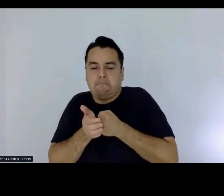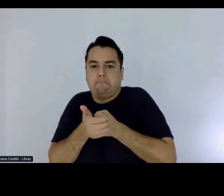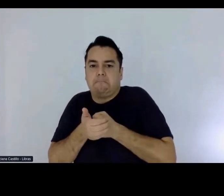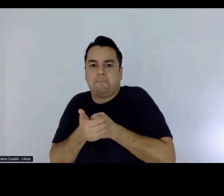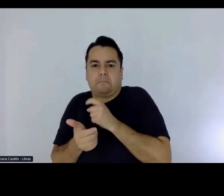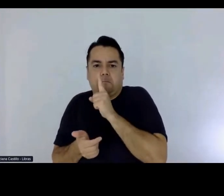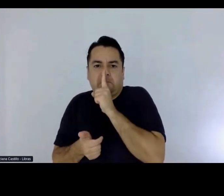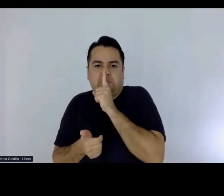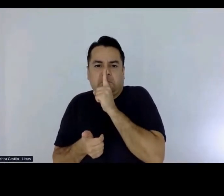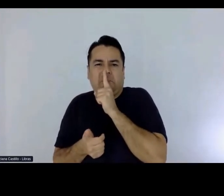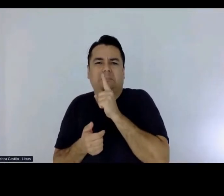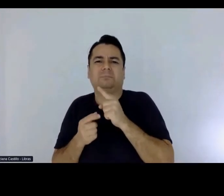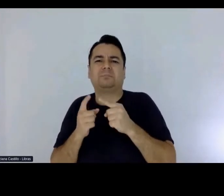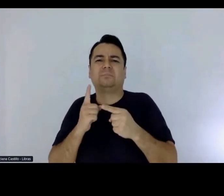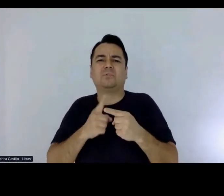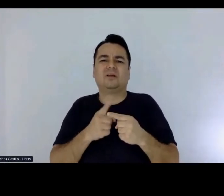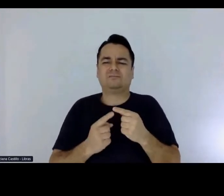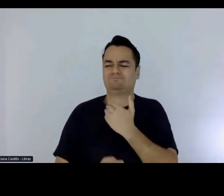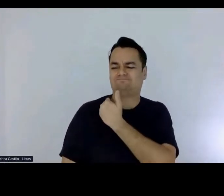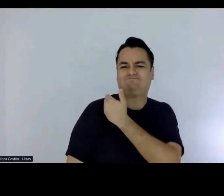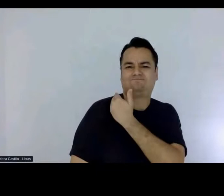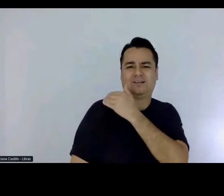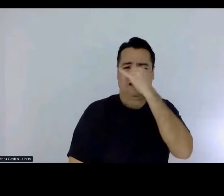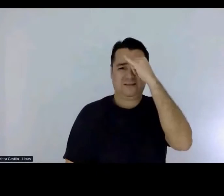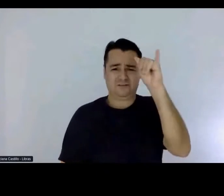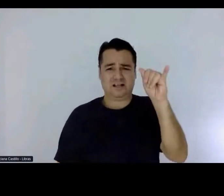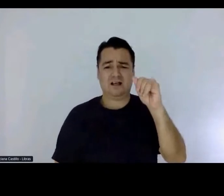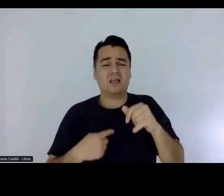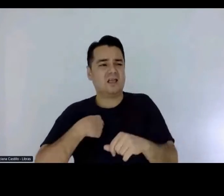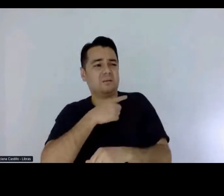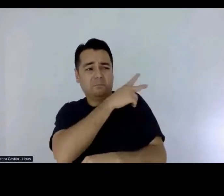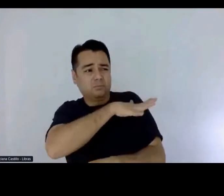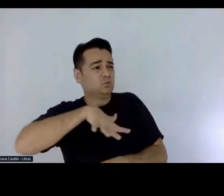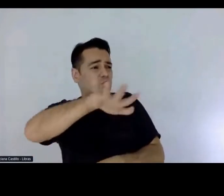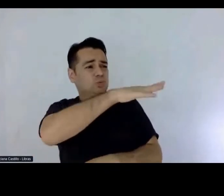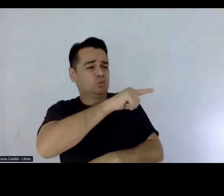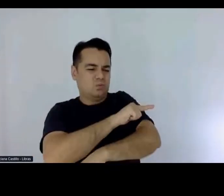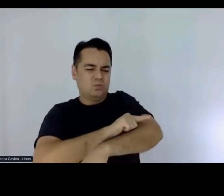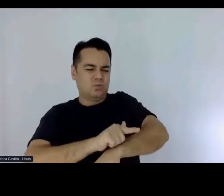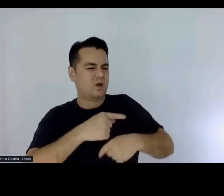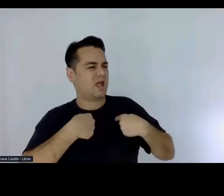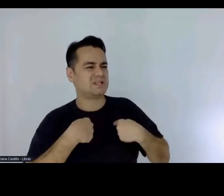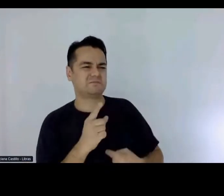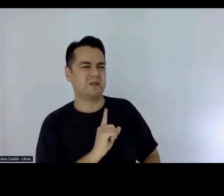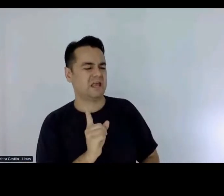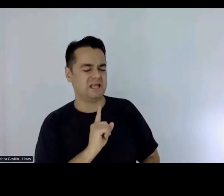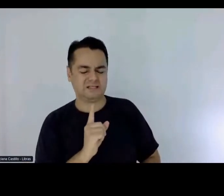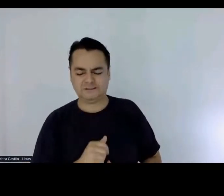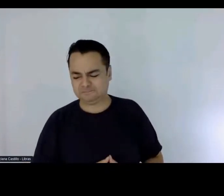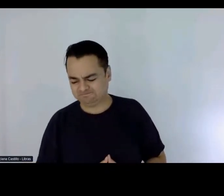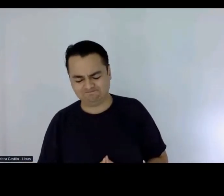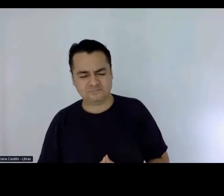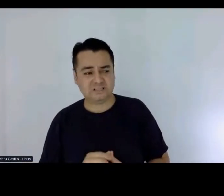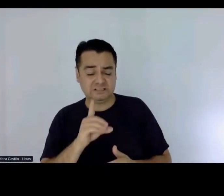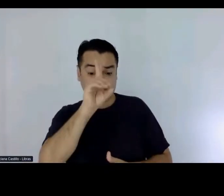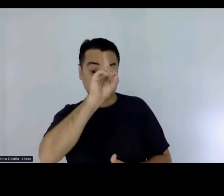que elas possam ter algum respeito por outras pessoas, ou negar até mesmo